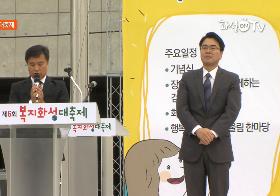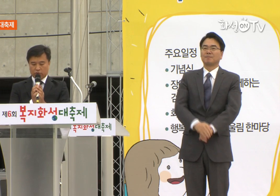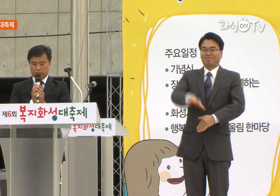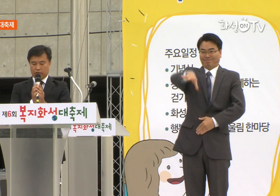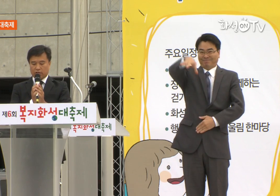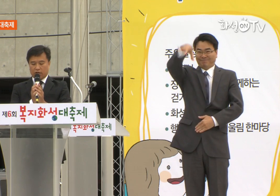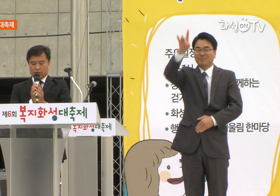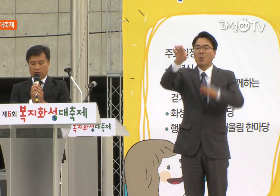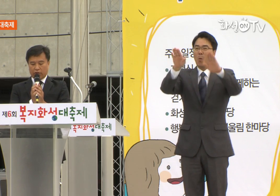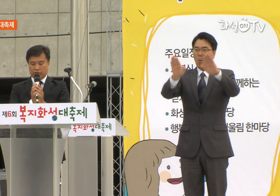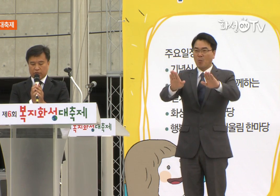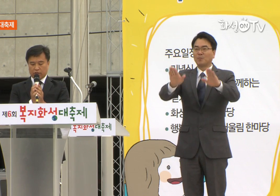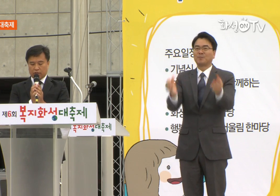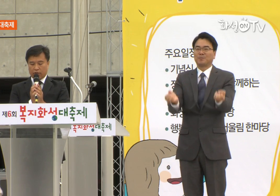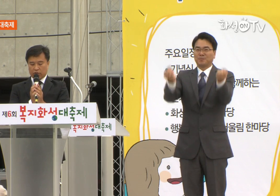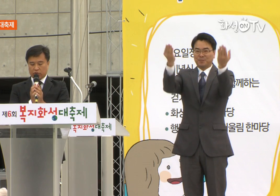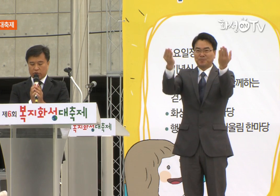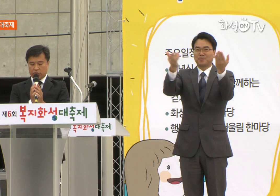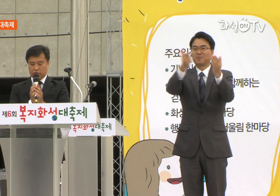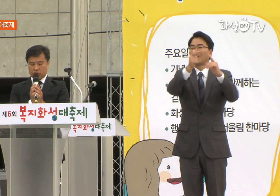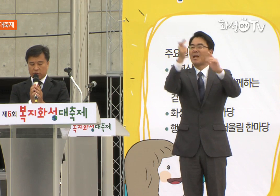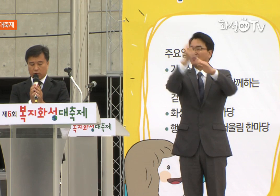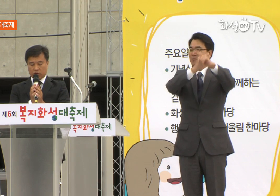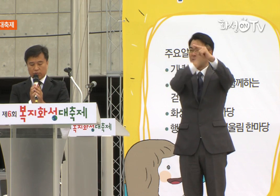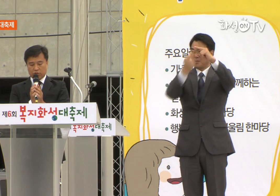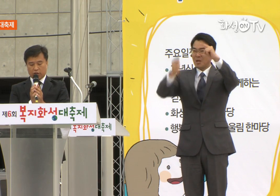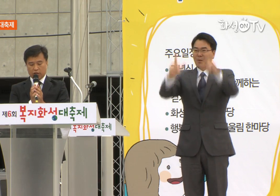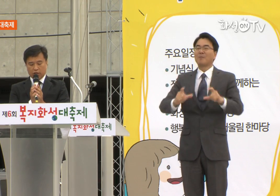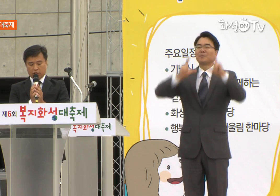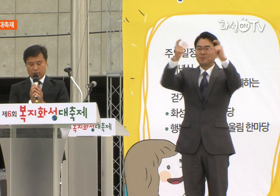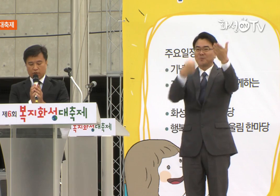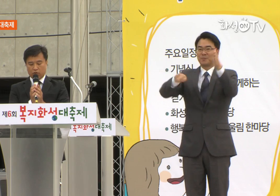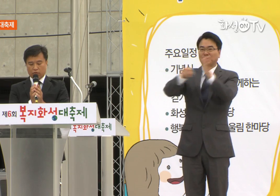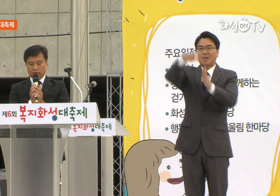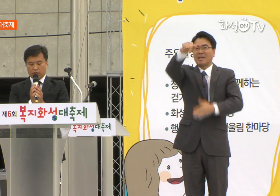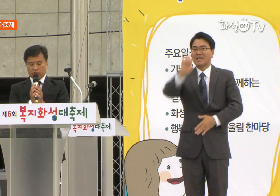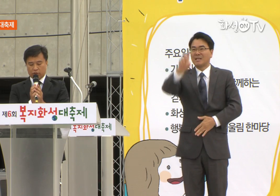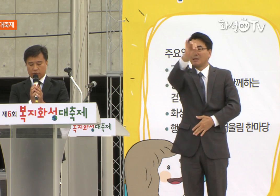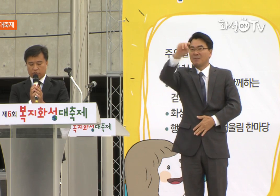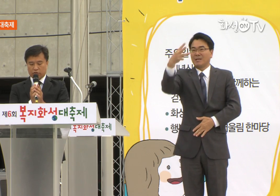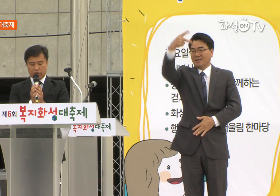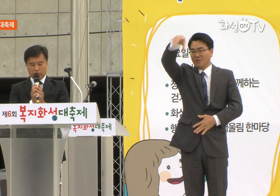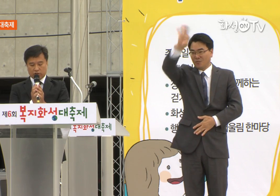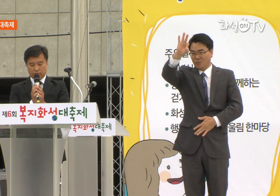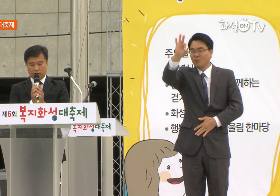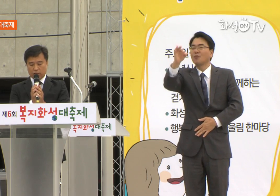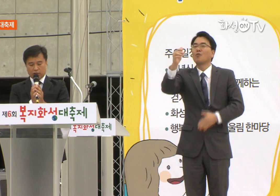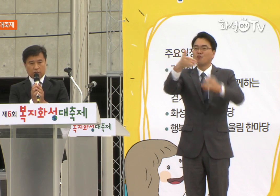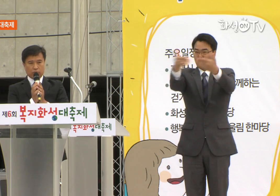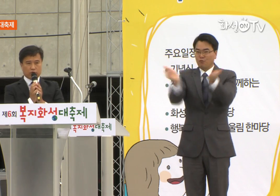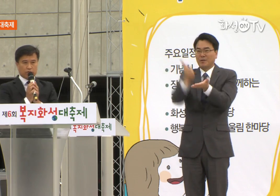첫 순서로 금일 행사 대회사 및 대회선언을 지역사회보장협의체 김일용 민관위원장님께서